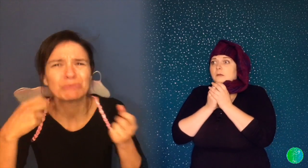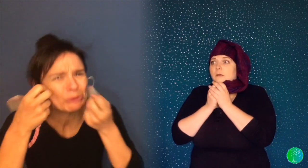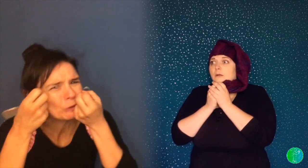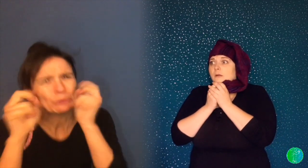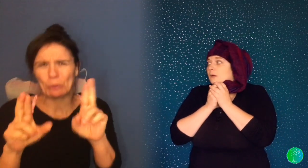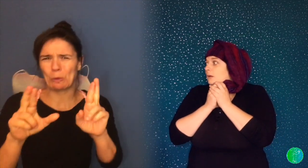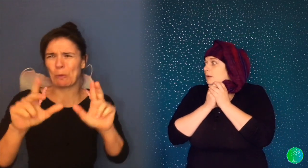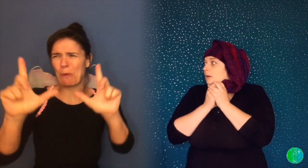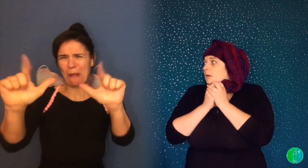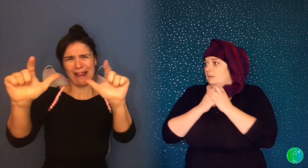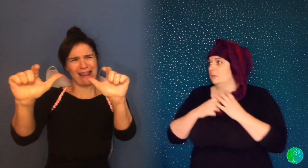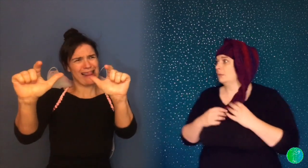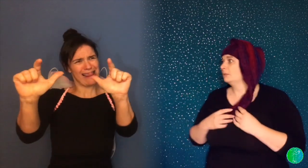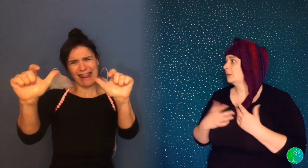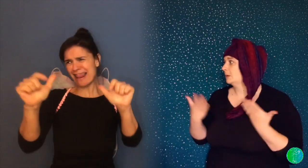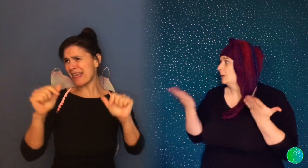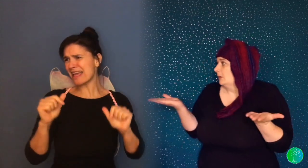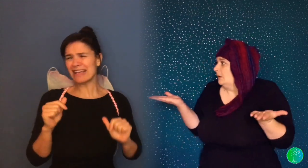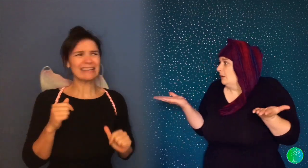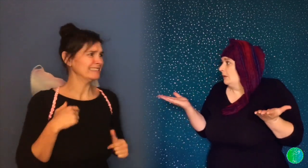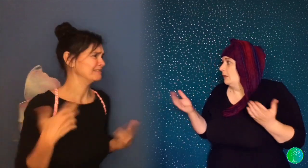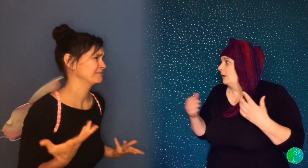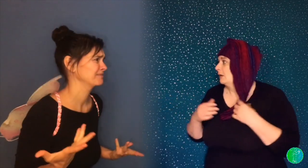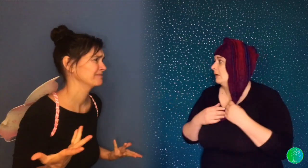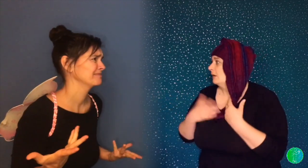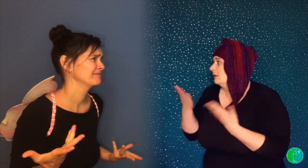Ils étaient pourtant sûrs.